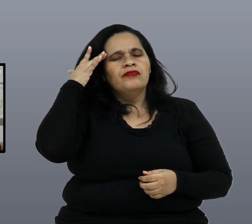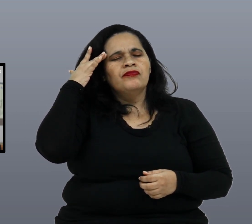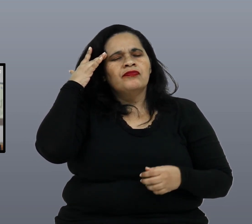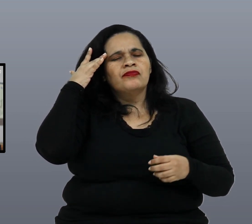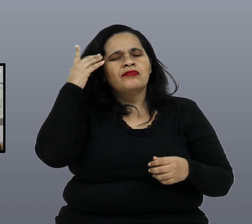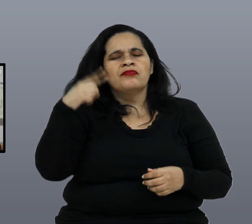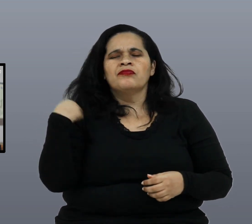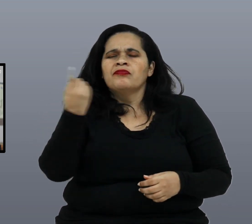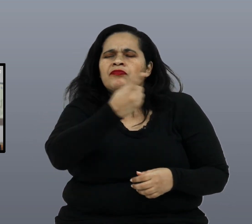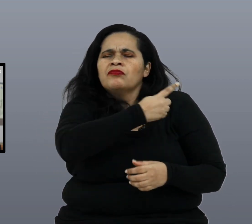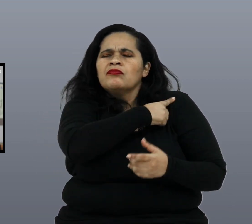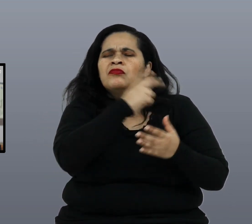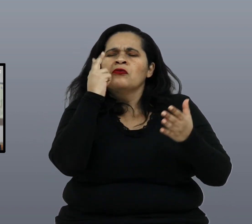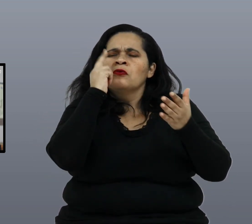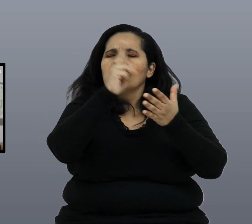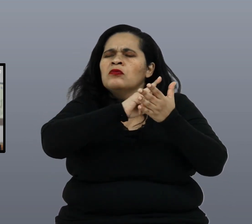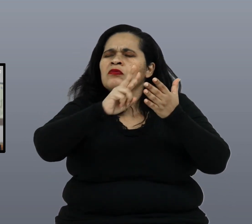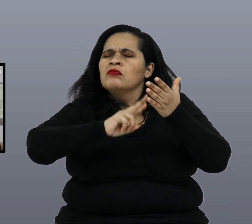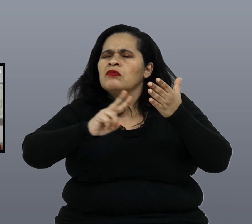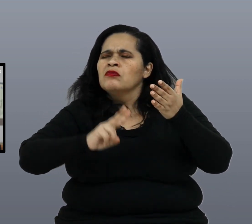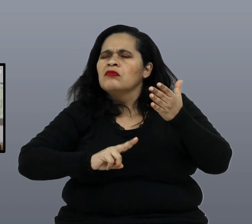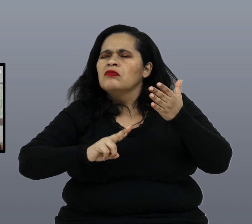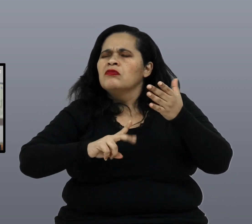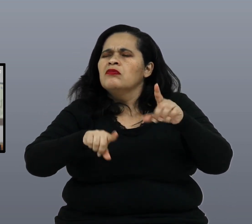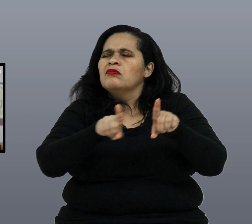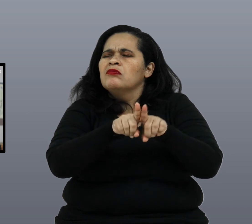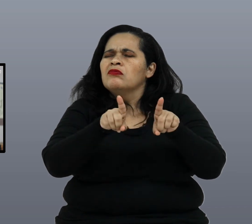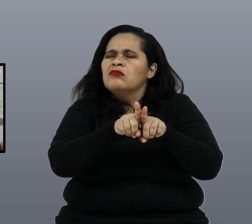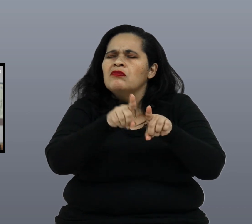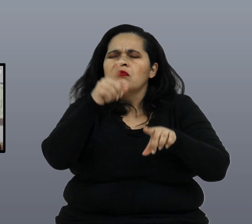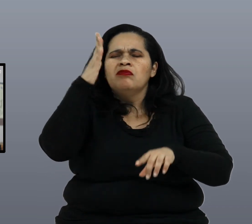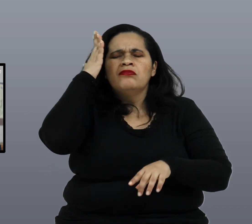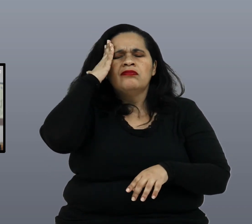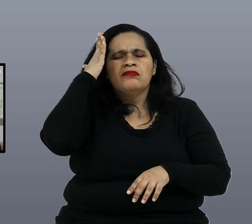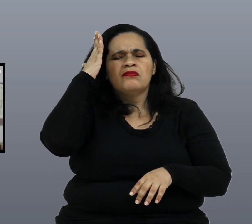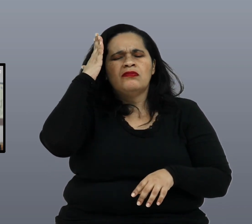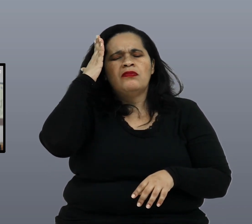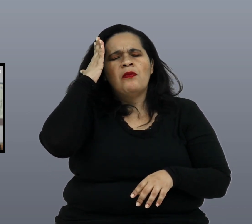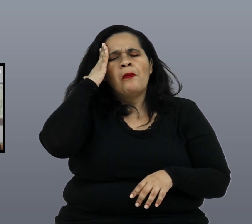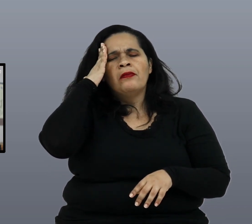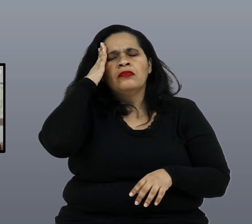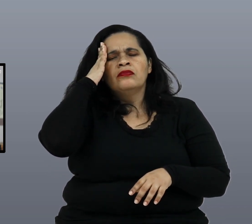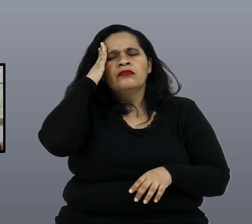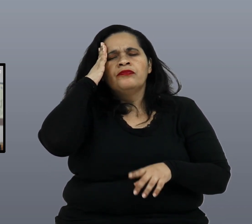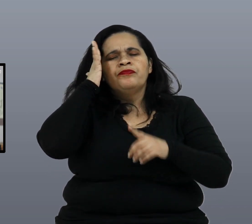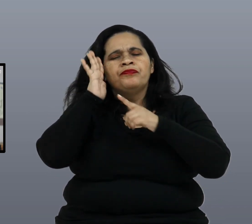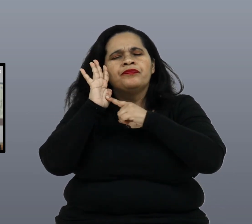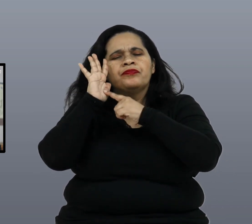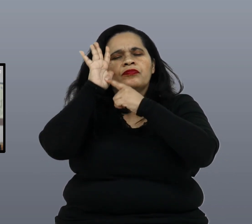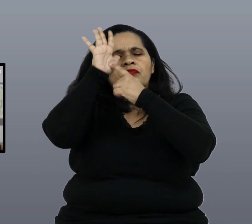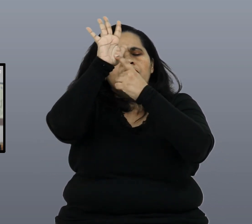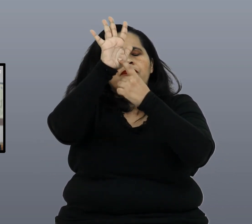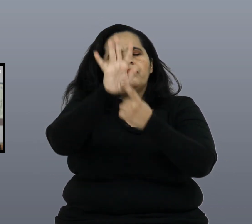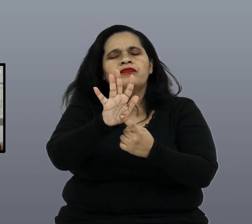Nós lemos aqui essa palavra, Deus, e nós entendemos que essa palavra vem nos mostrar